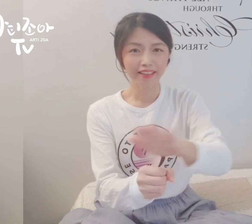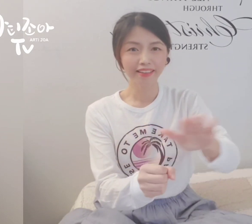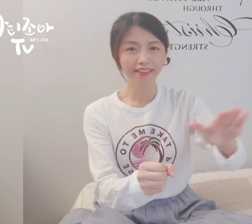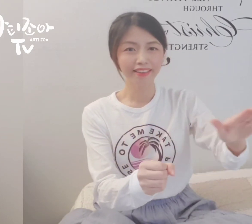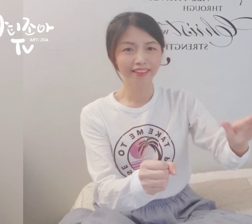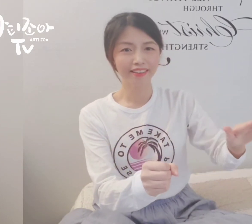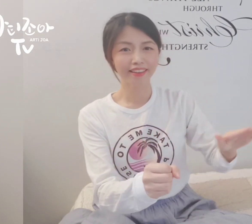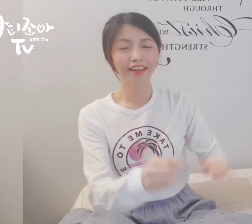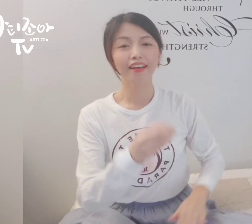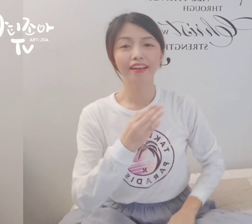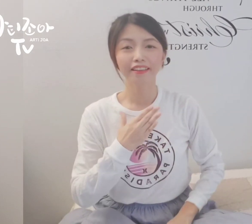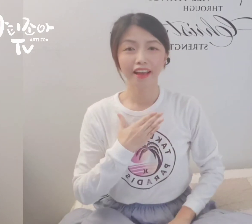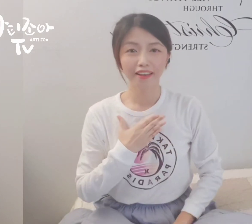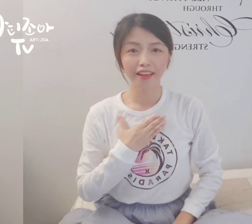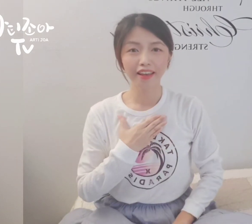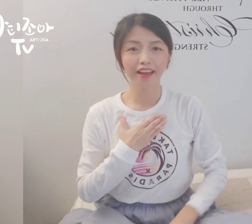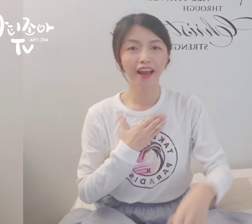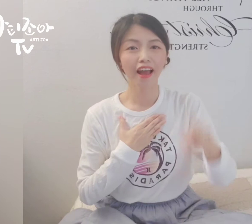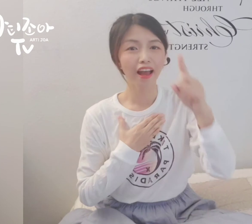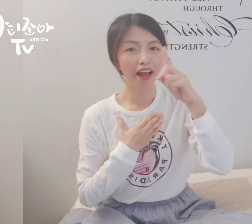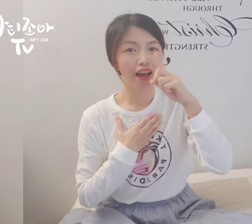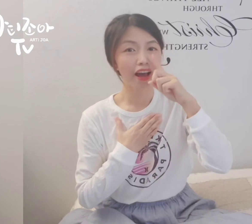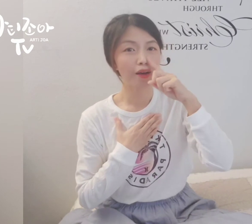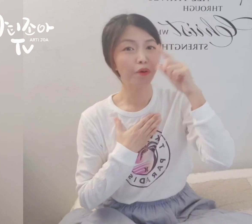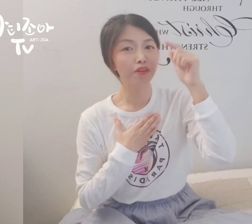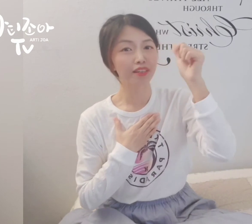사랑하는 나의 아버지,